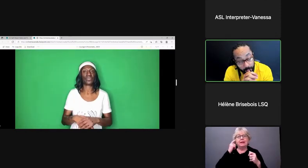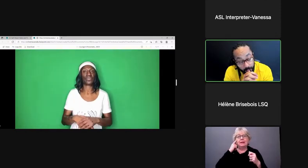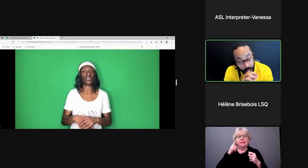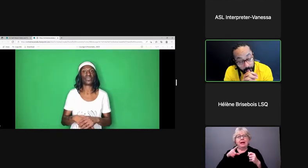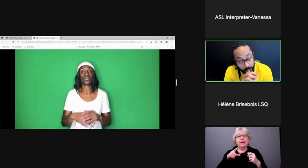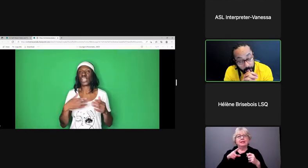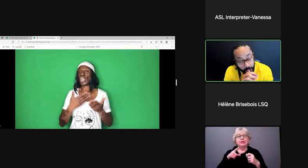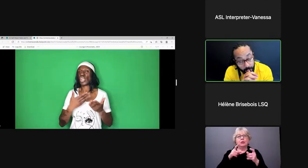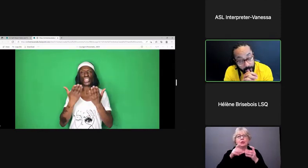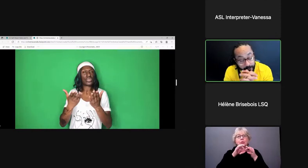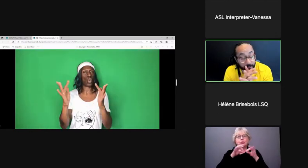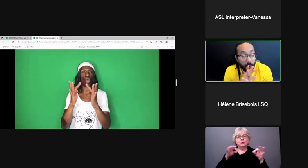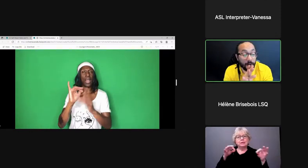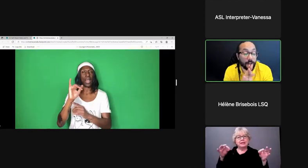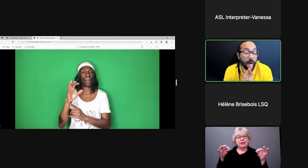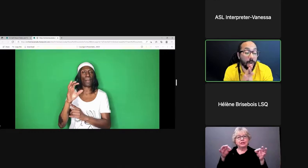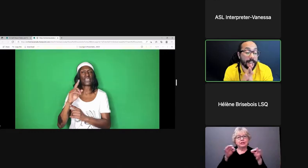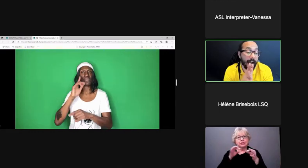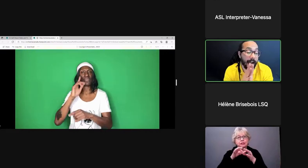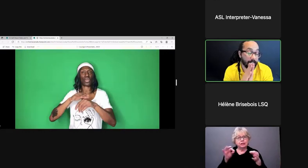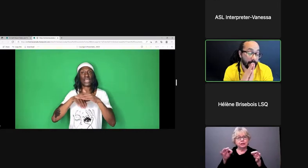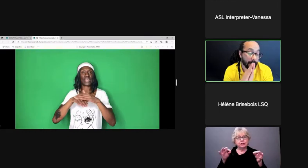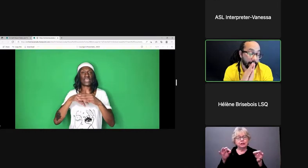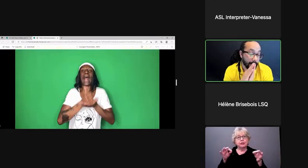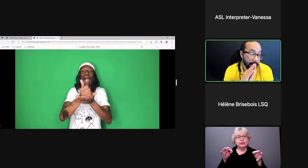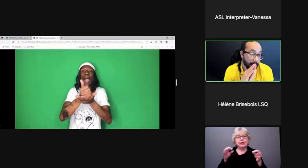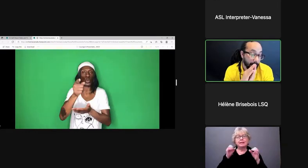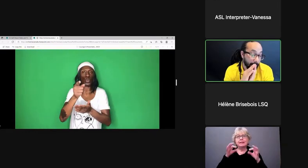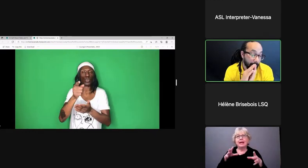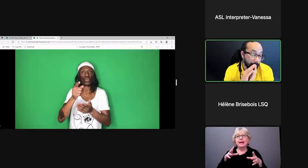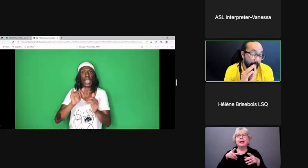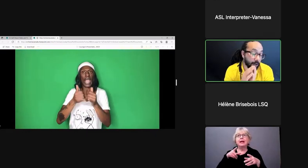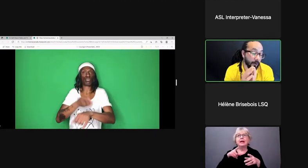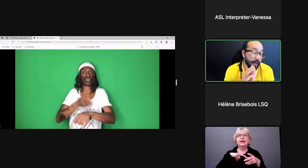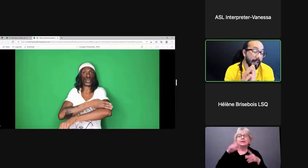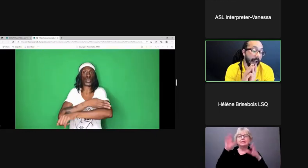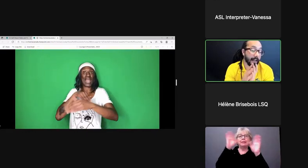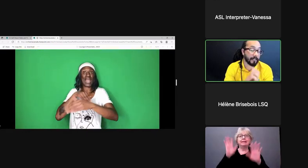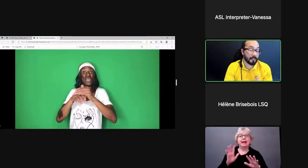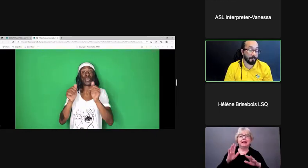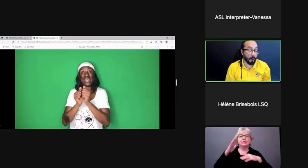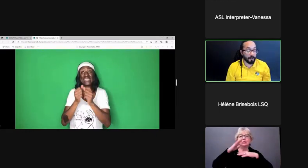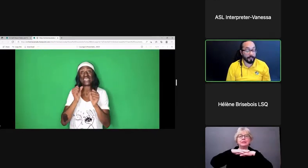-titrages lors d'un spectacle sur scène,